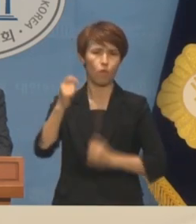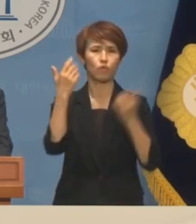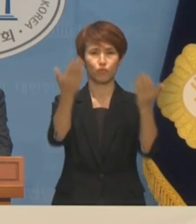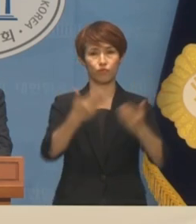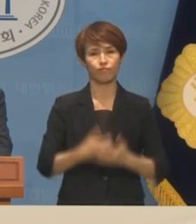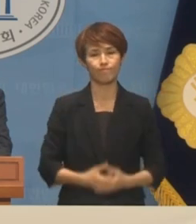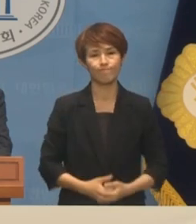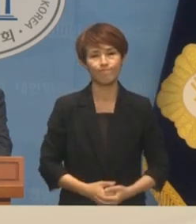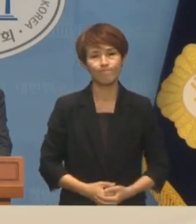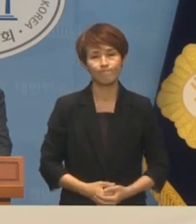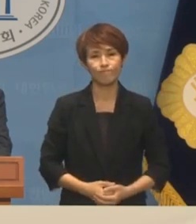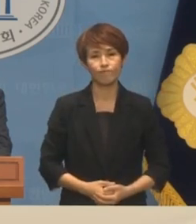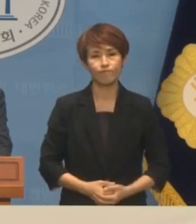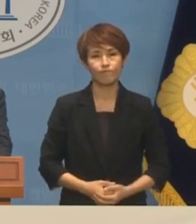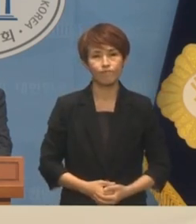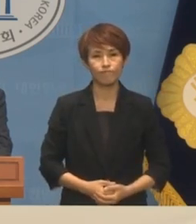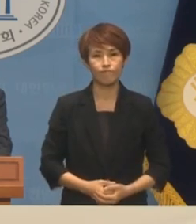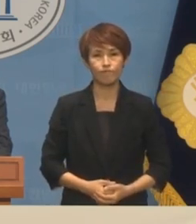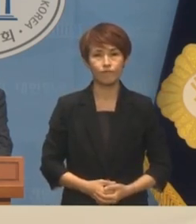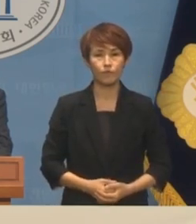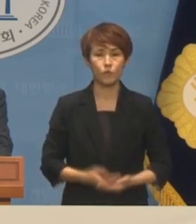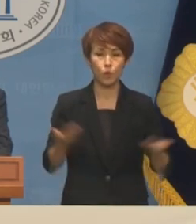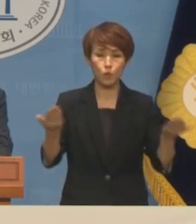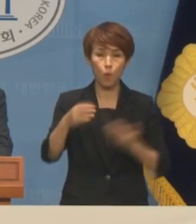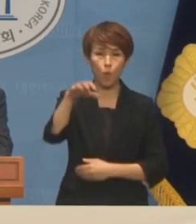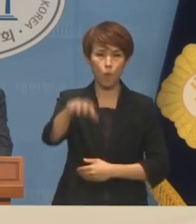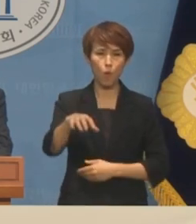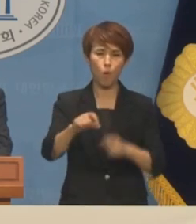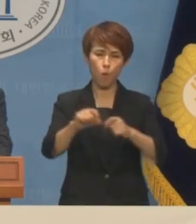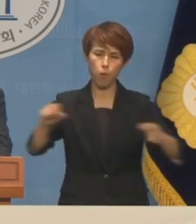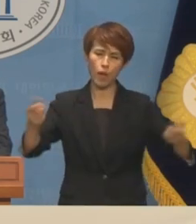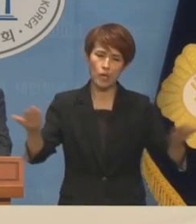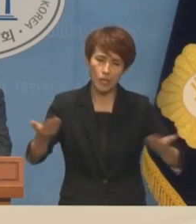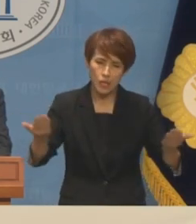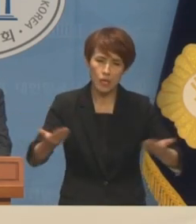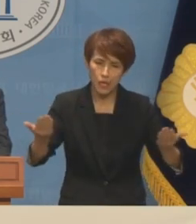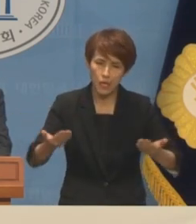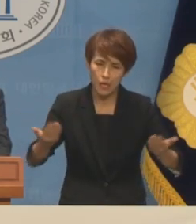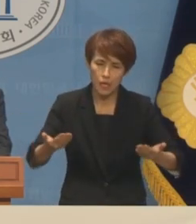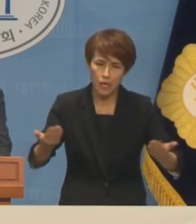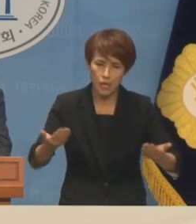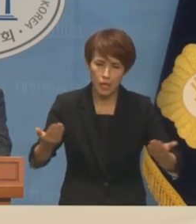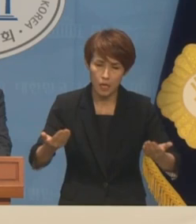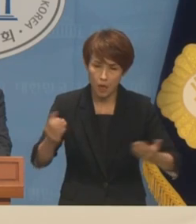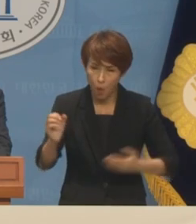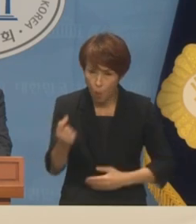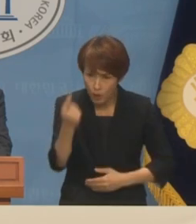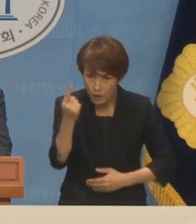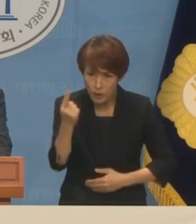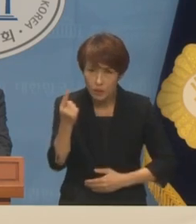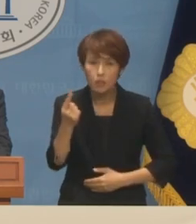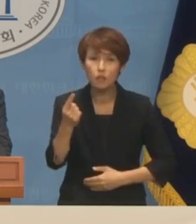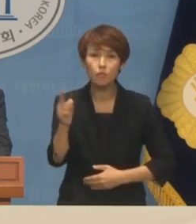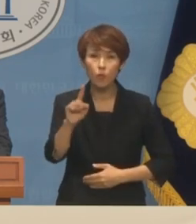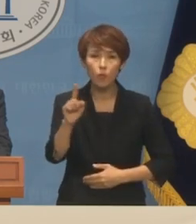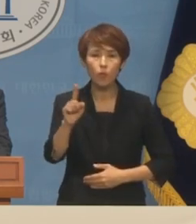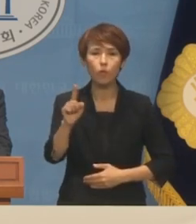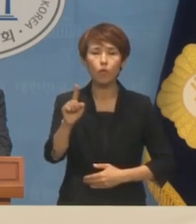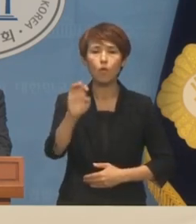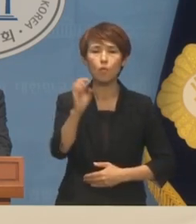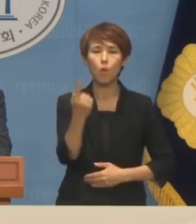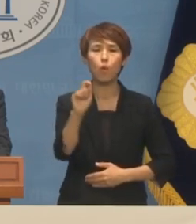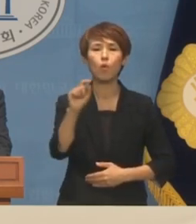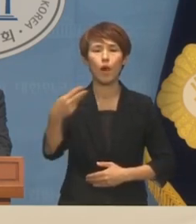강화하겠습니다. 나아가 노동 현장의 장시간 노동의 직접적인 원인을 제공하고 있는